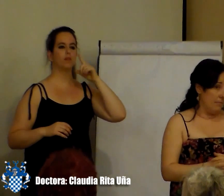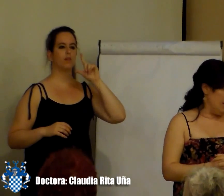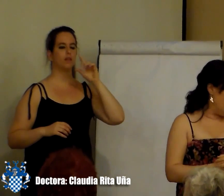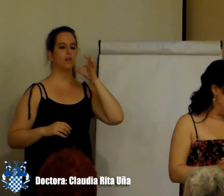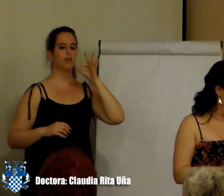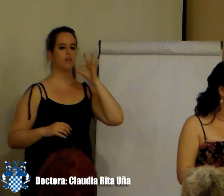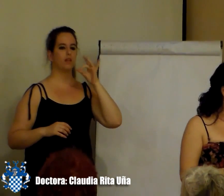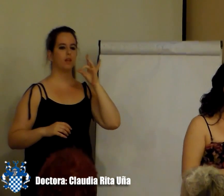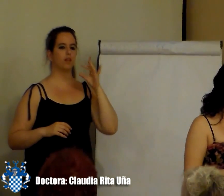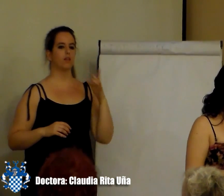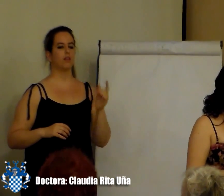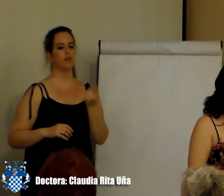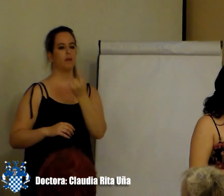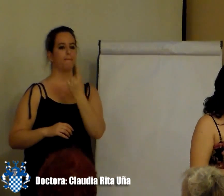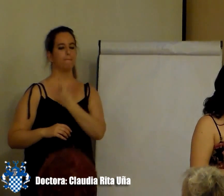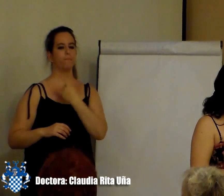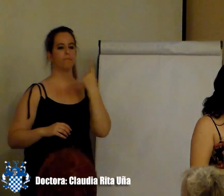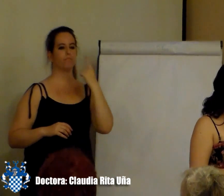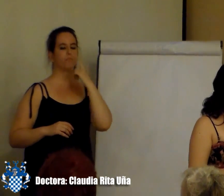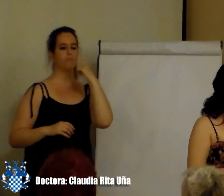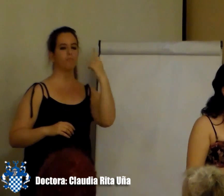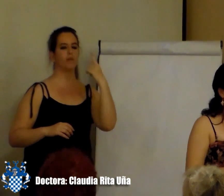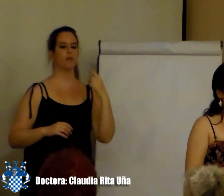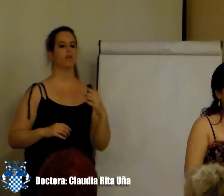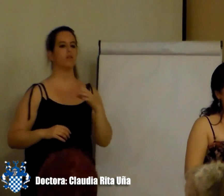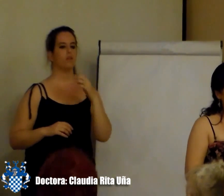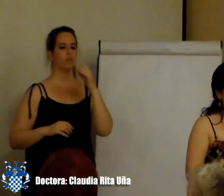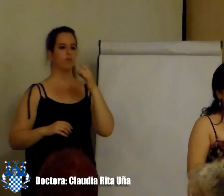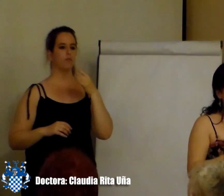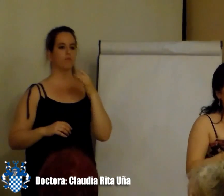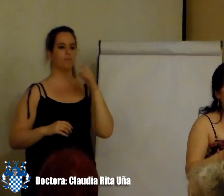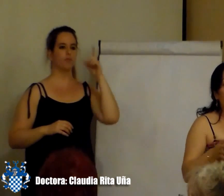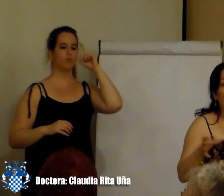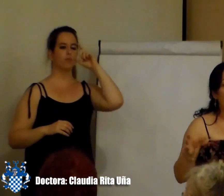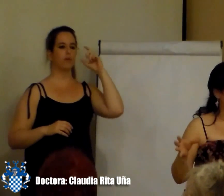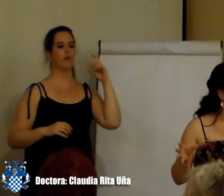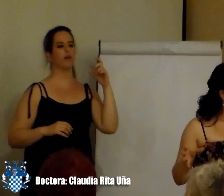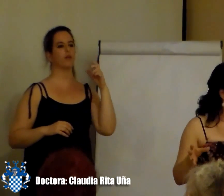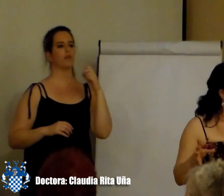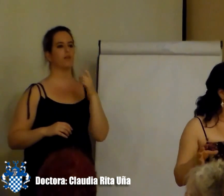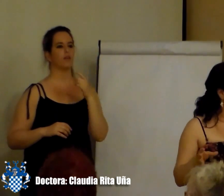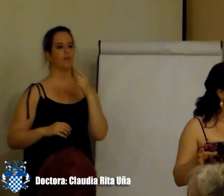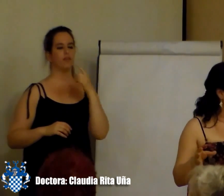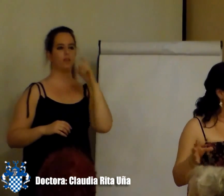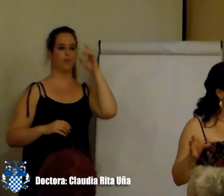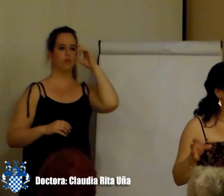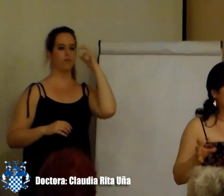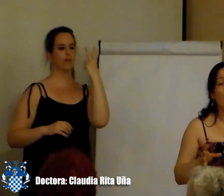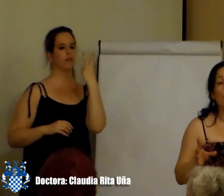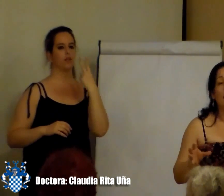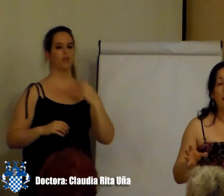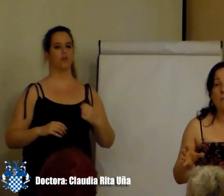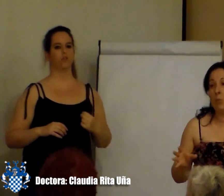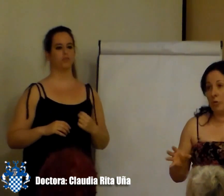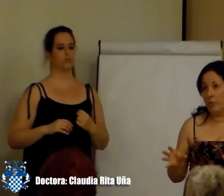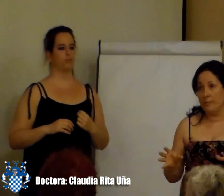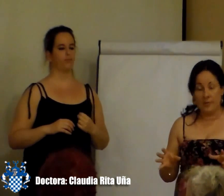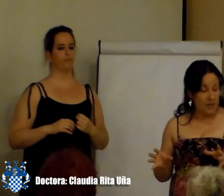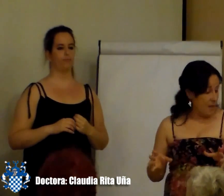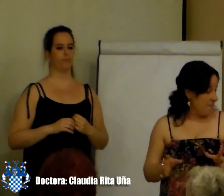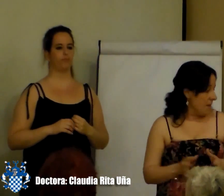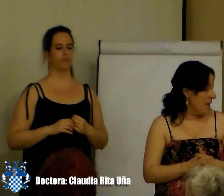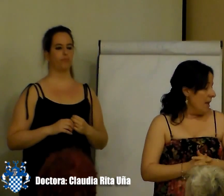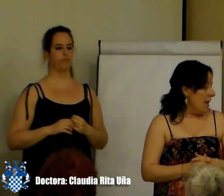hace muy poco, y está caratulada dentro de la codificación, dentro del ítem